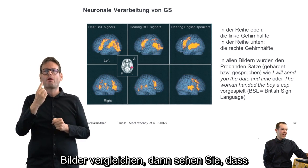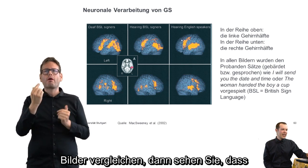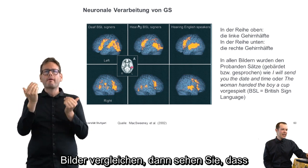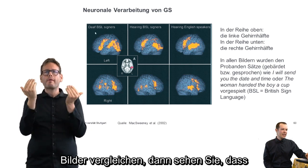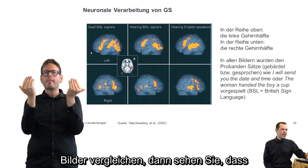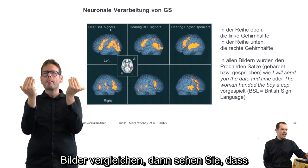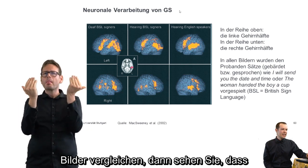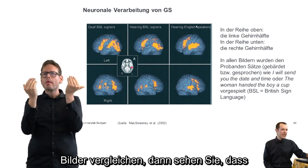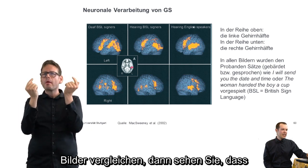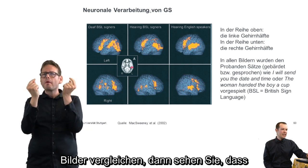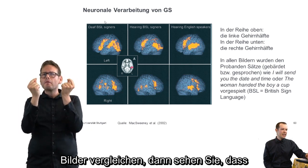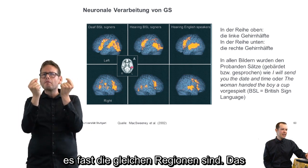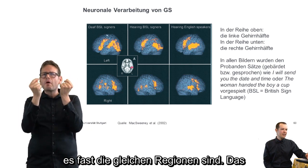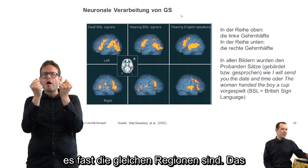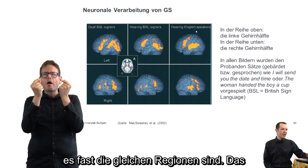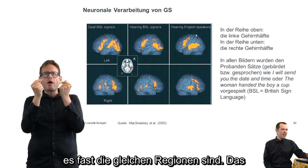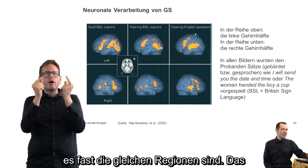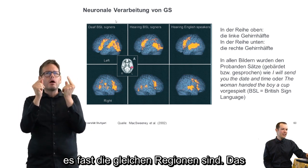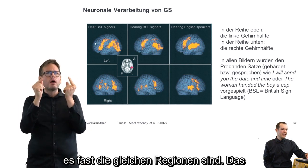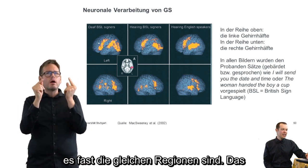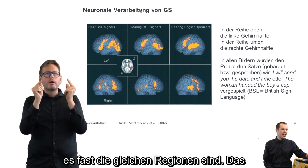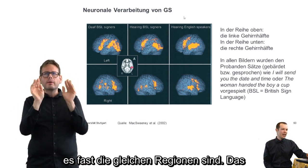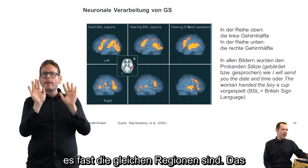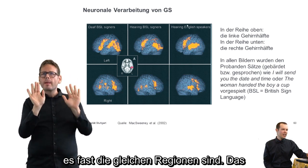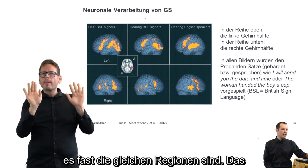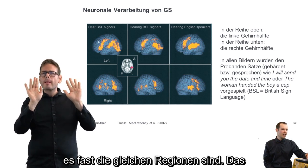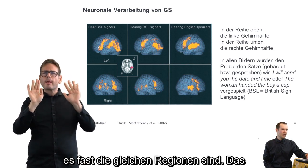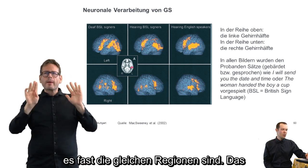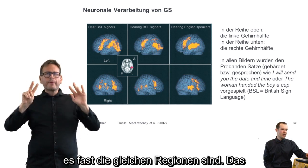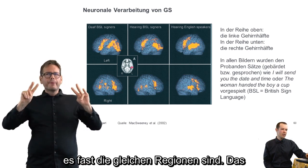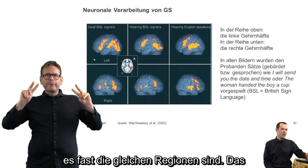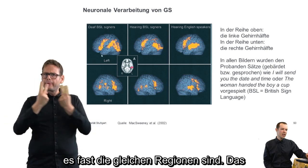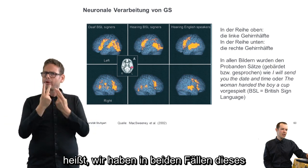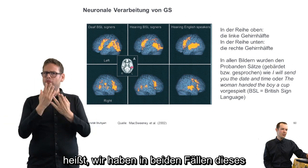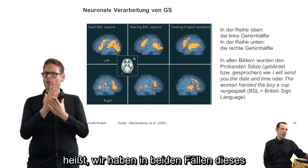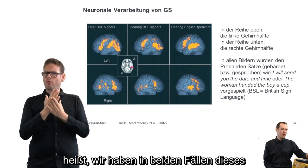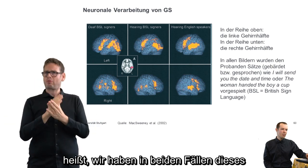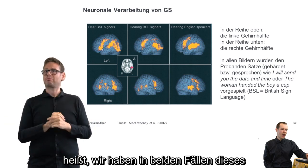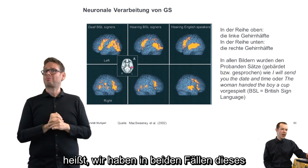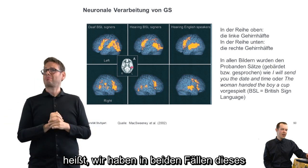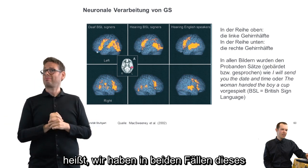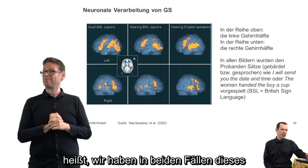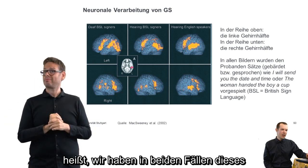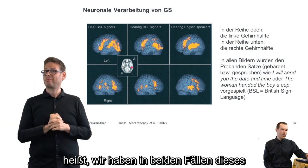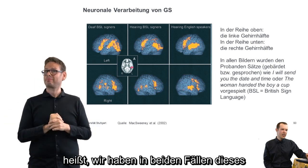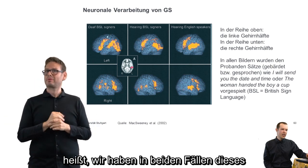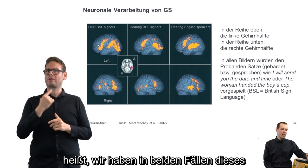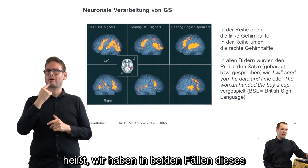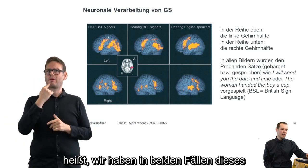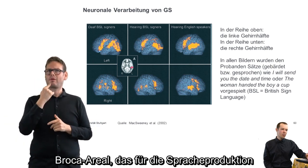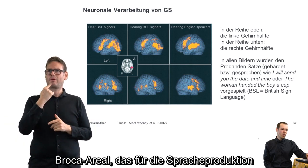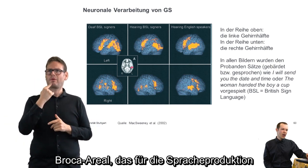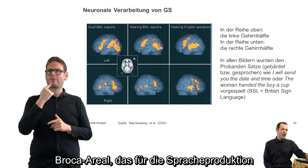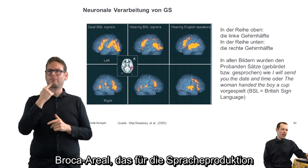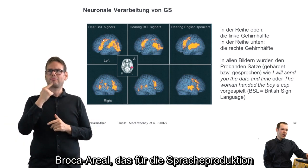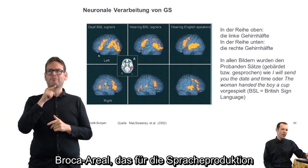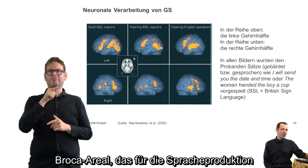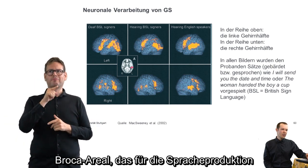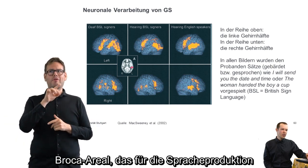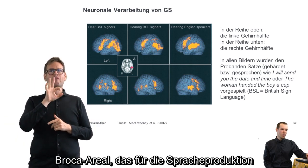Bilder vergleichen dann sehen Sie dass das fast die gleichen Regionen sind. heißt wir haben in beiden Fällen dieses